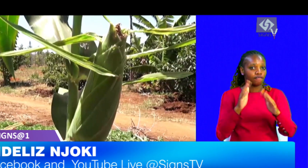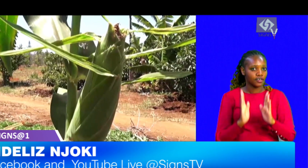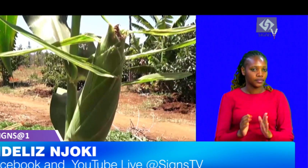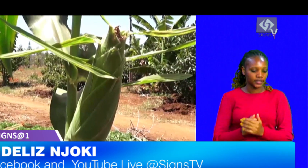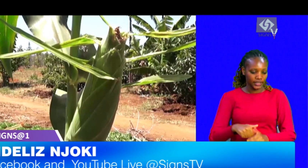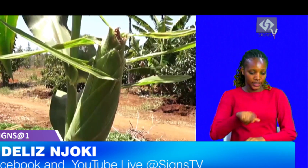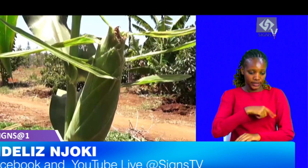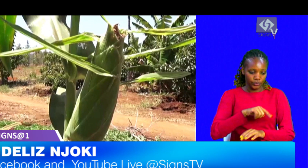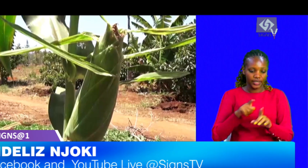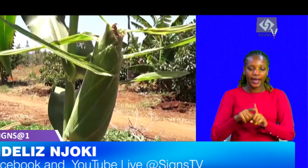bunge,